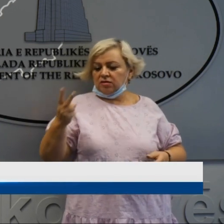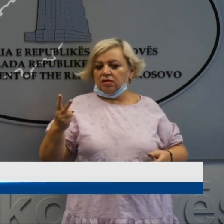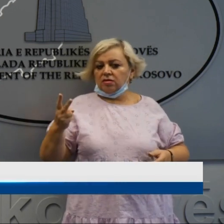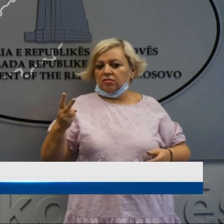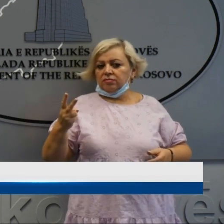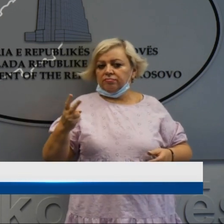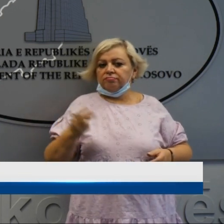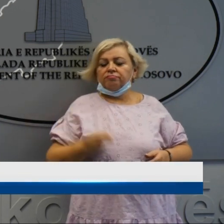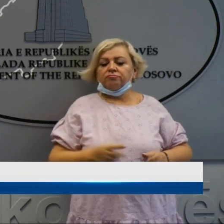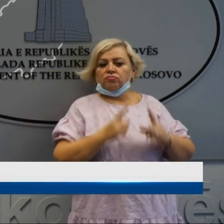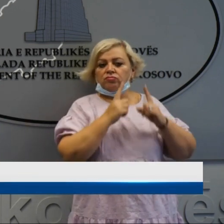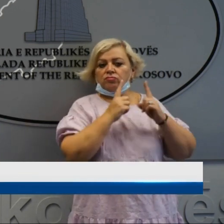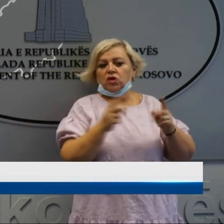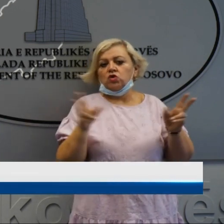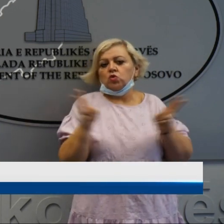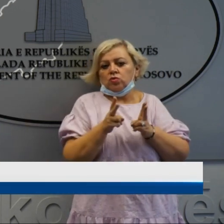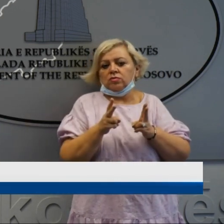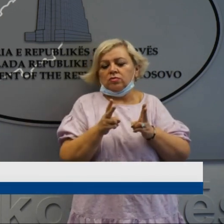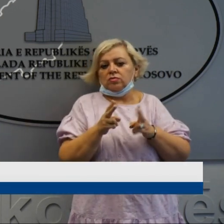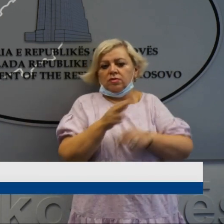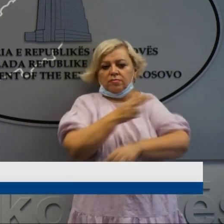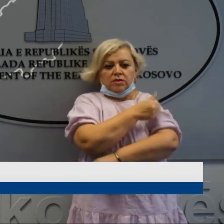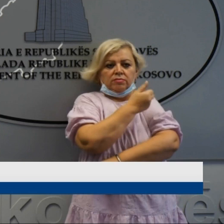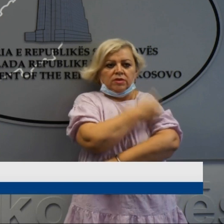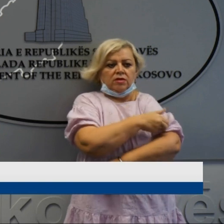tjetër po qëndrojnë edhe më shkurt në përspitalet tona.